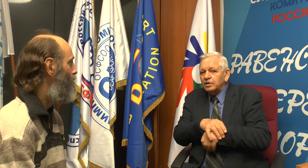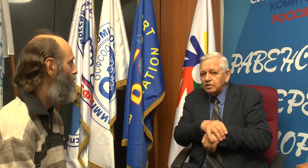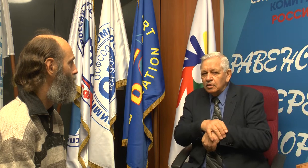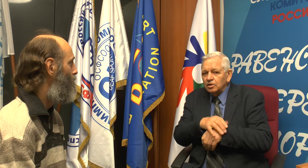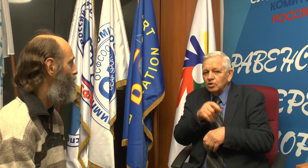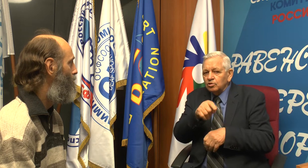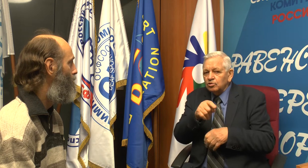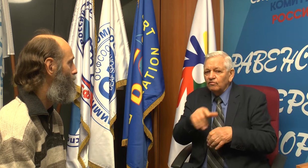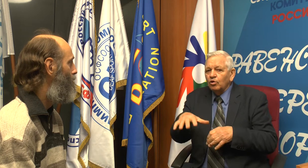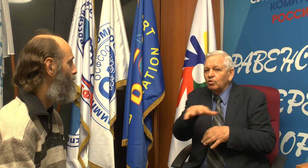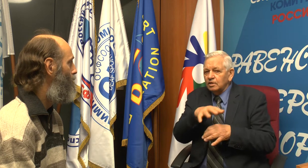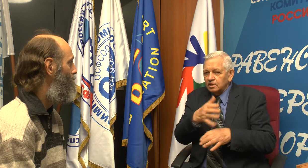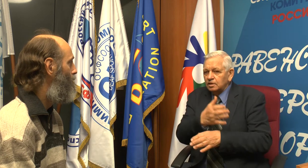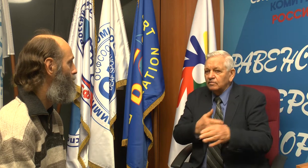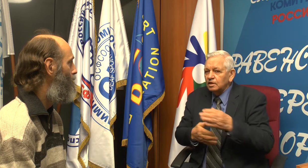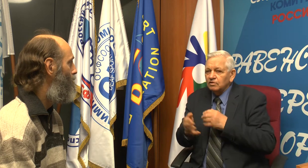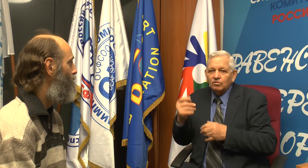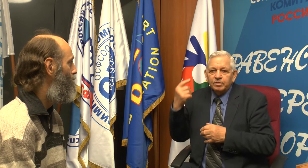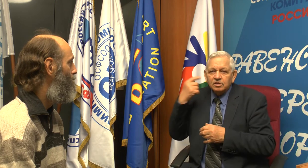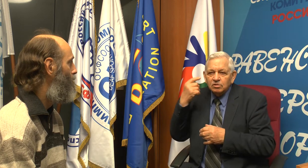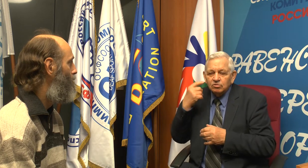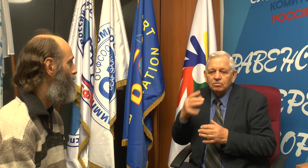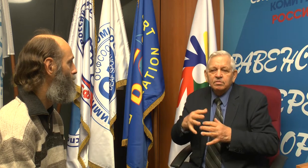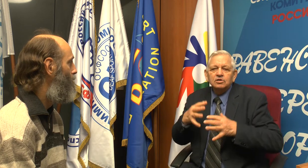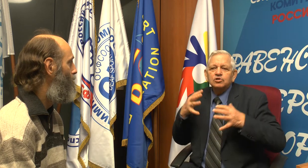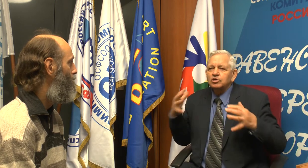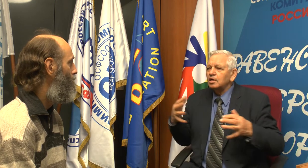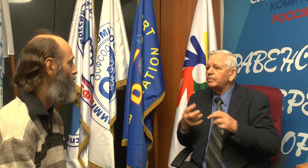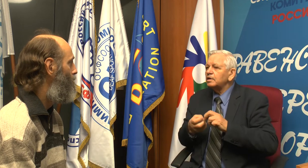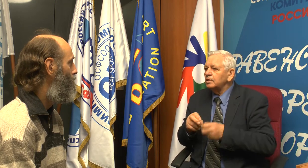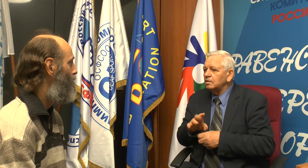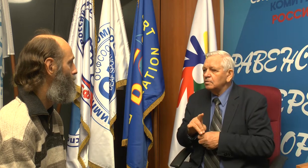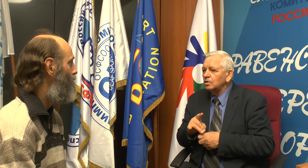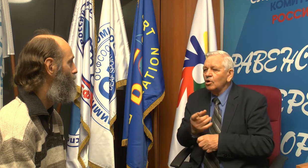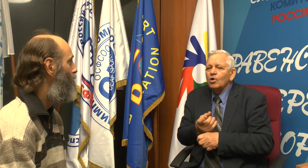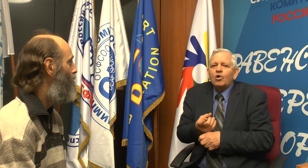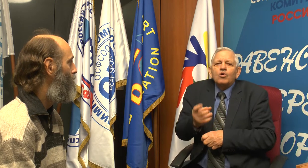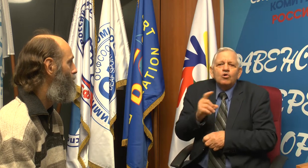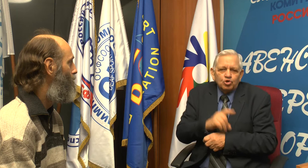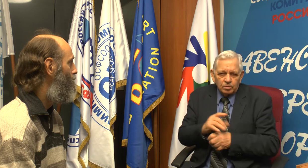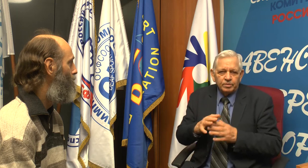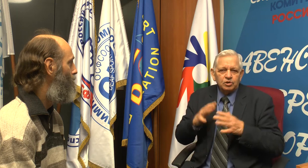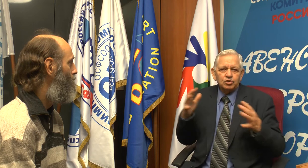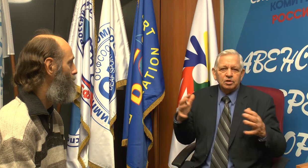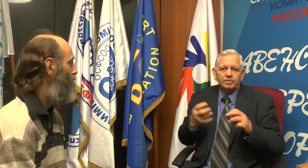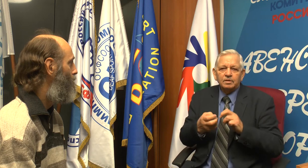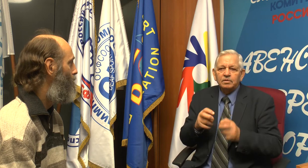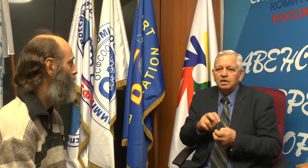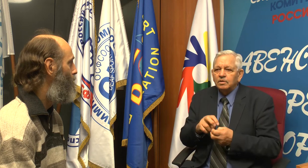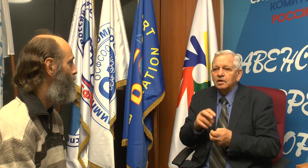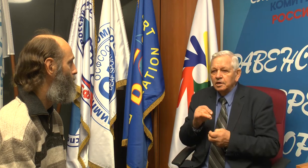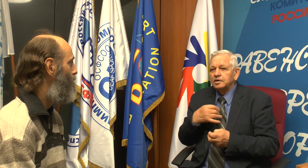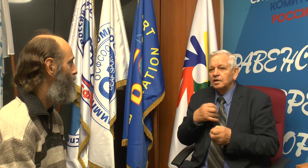заметил, что в области инвалидов по слуху большие проблемы, очень большие проблемы. Я